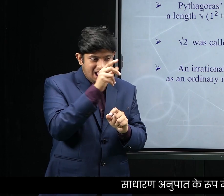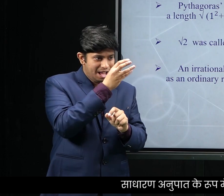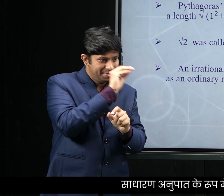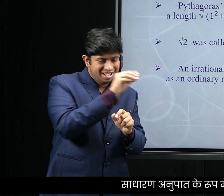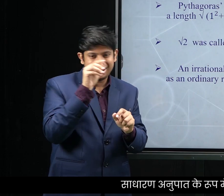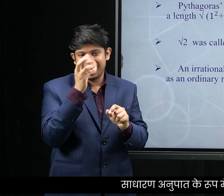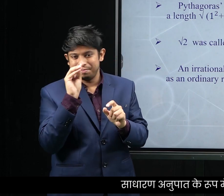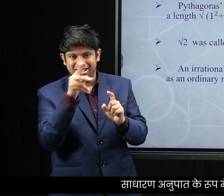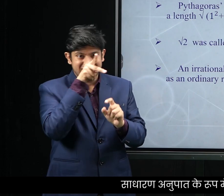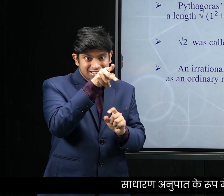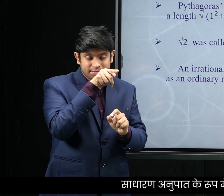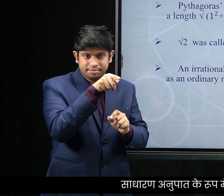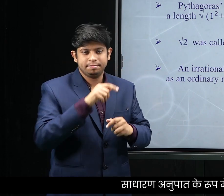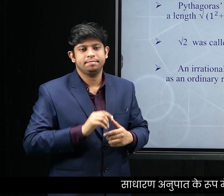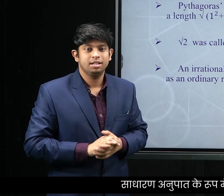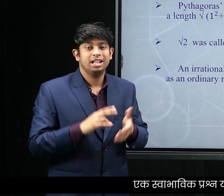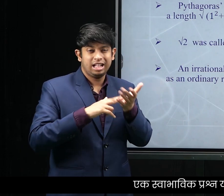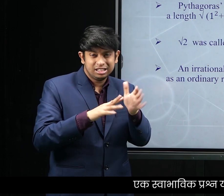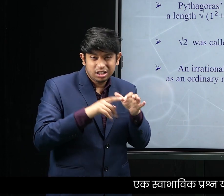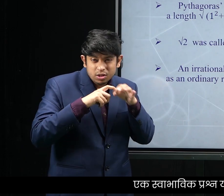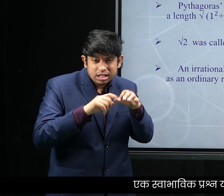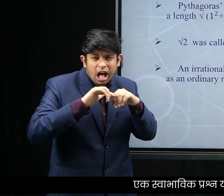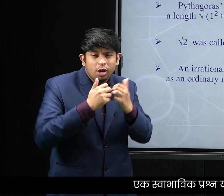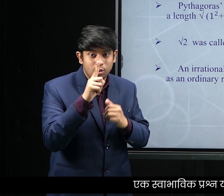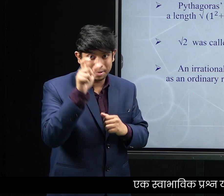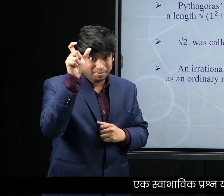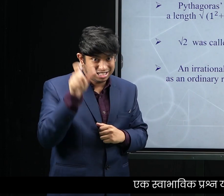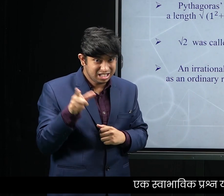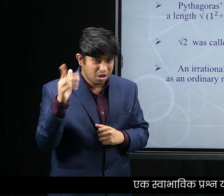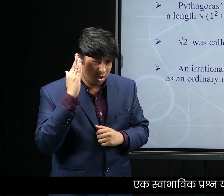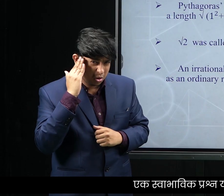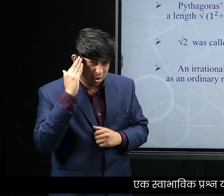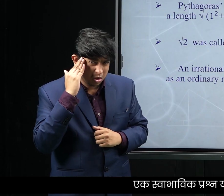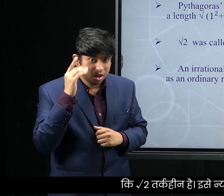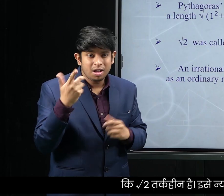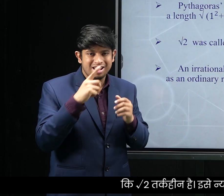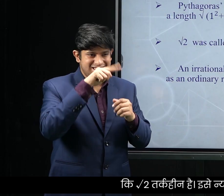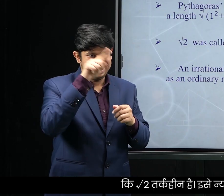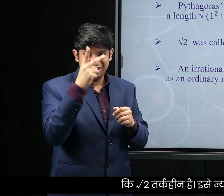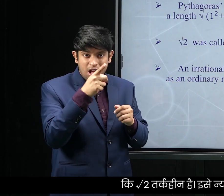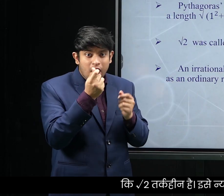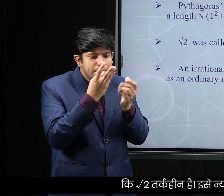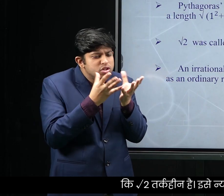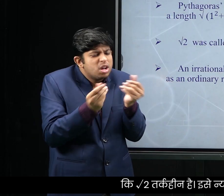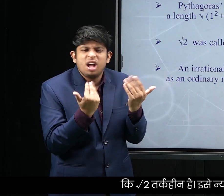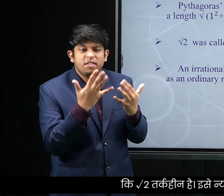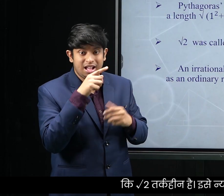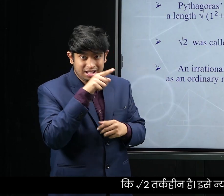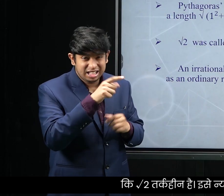किया जा सकता है। एक स्वाभाविक प्रश्न यह है कि कोई कैसे जानता है कि क्यूब 2 तर्कहीन